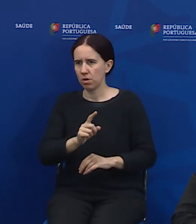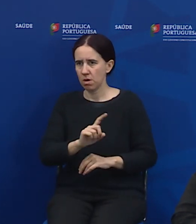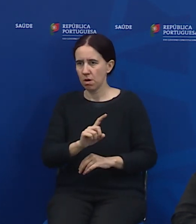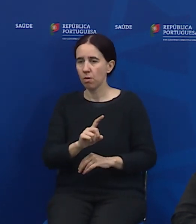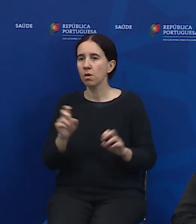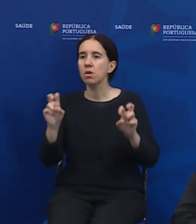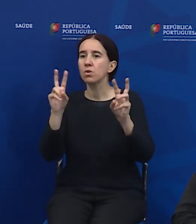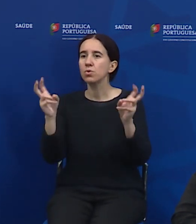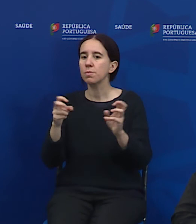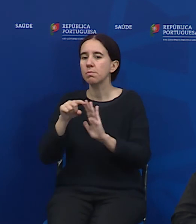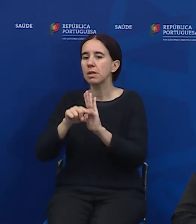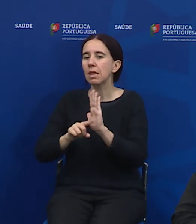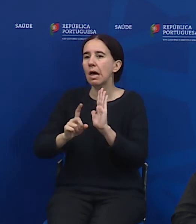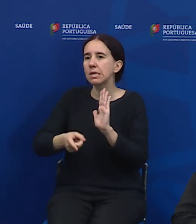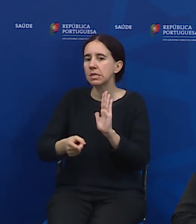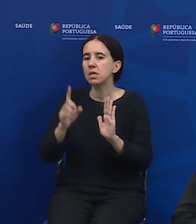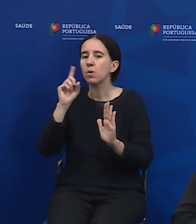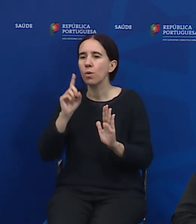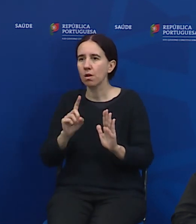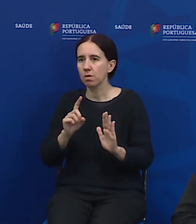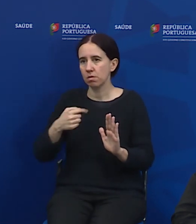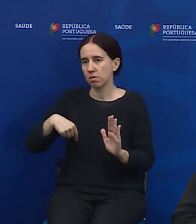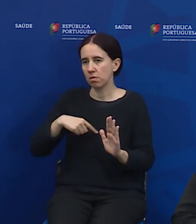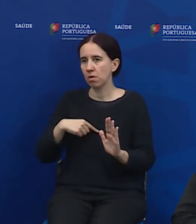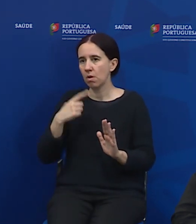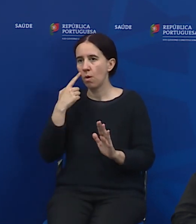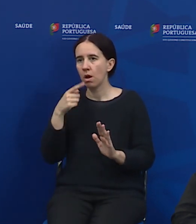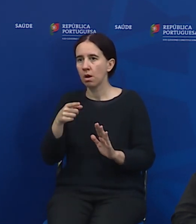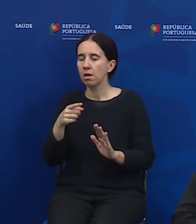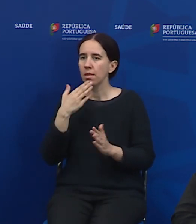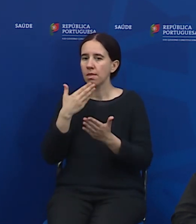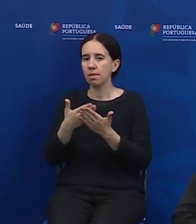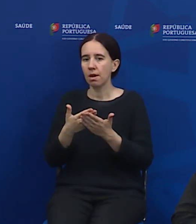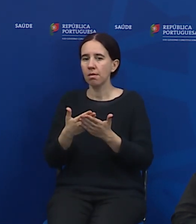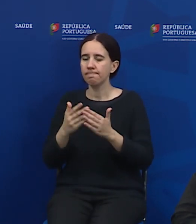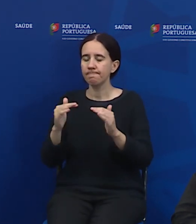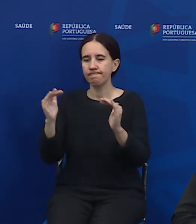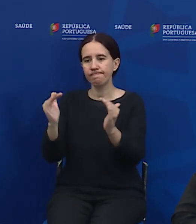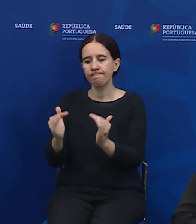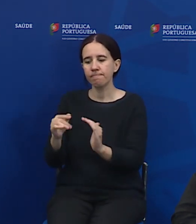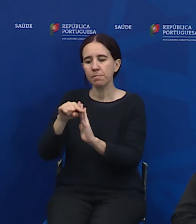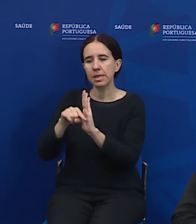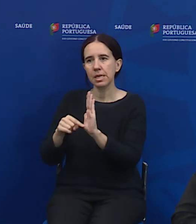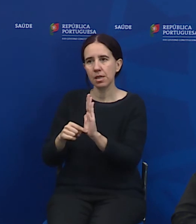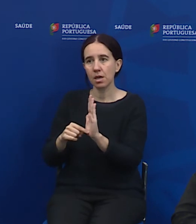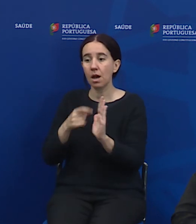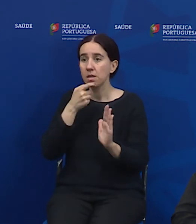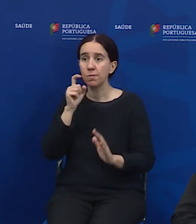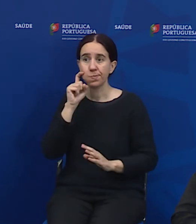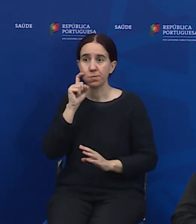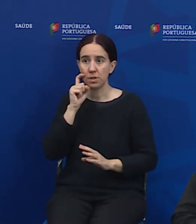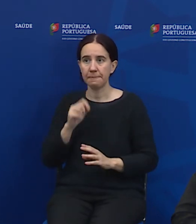só sobre que medidas e quando podemos aliviar medidas em